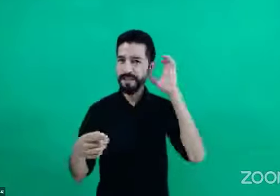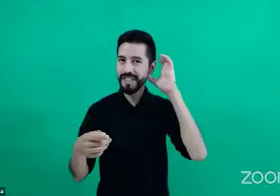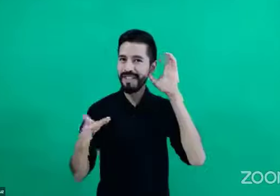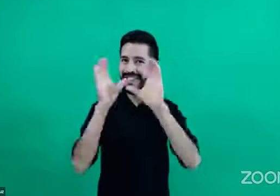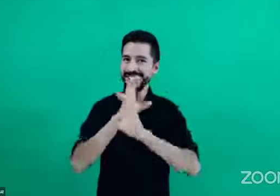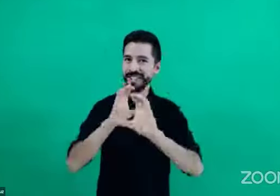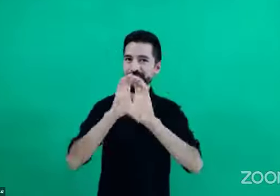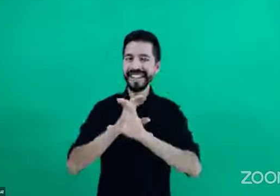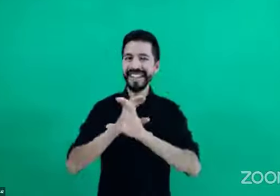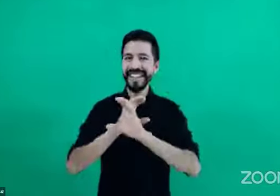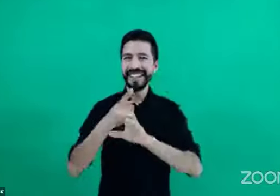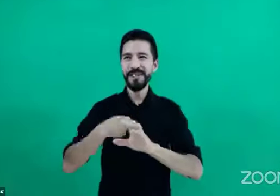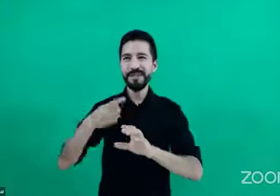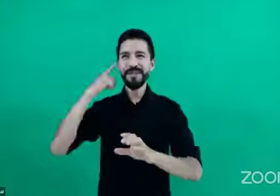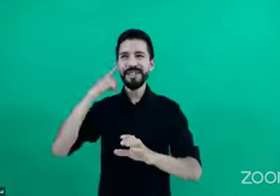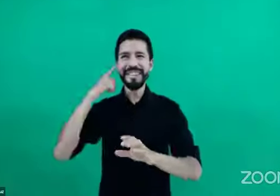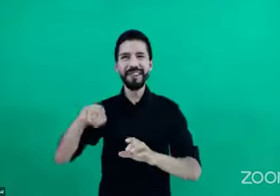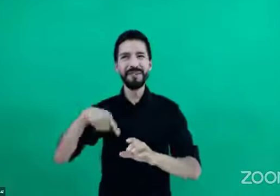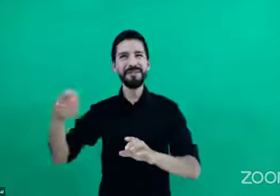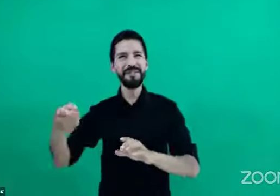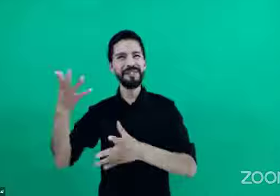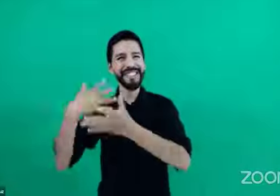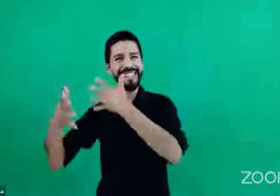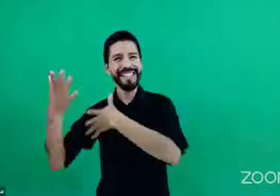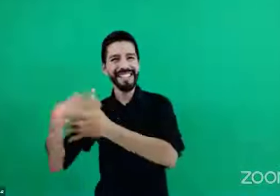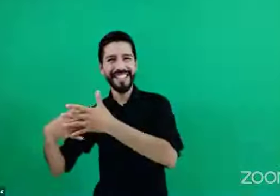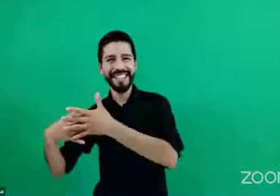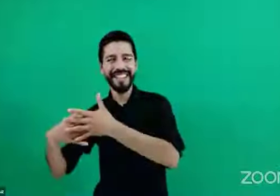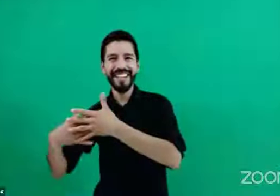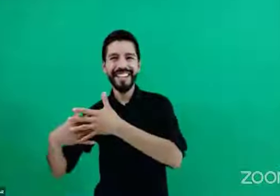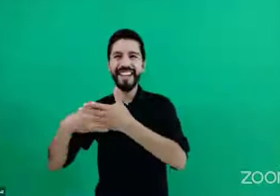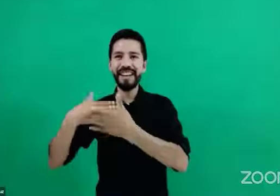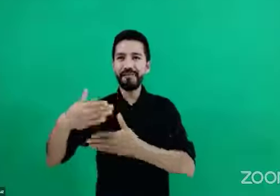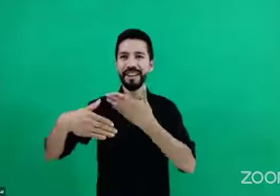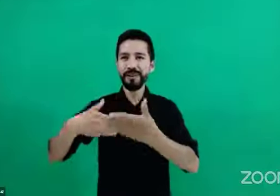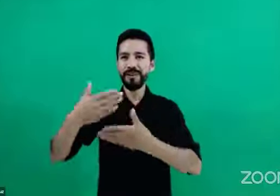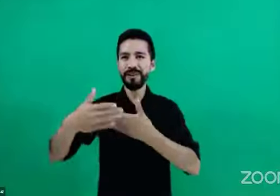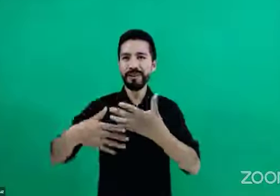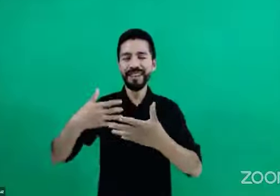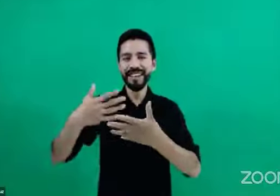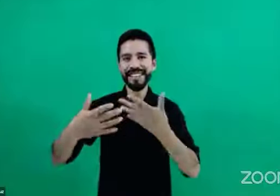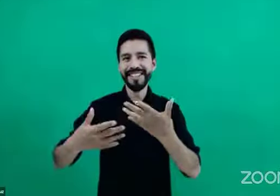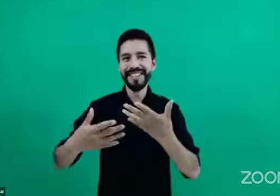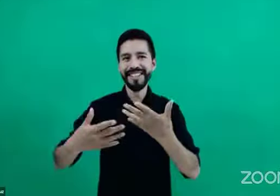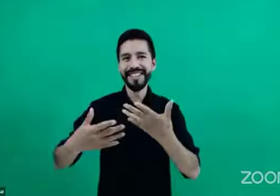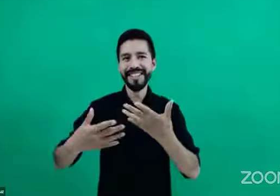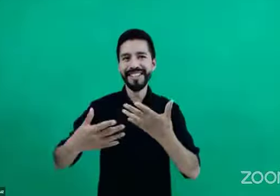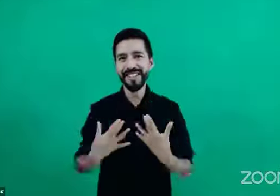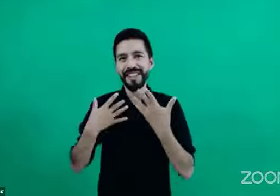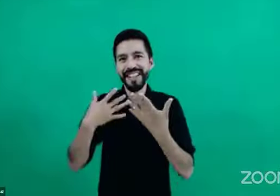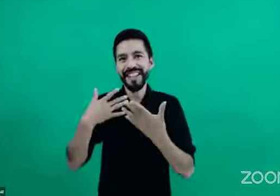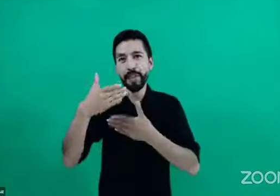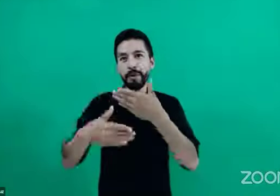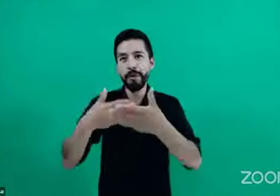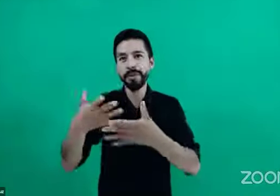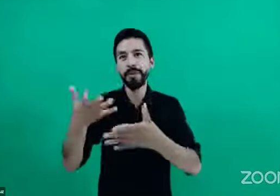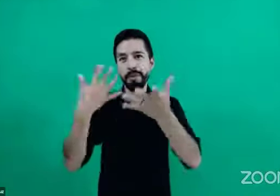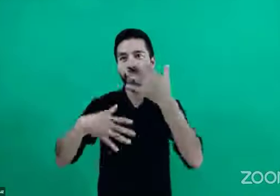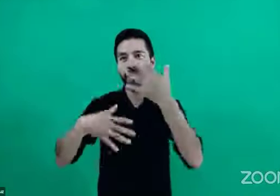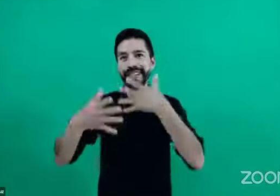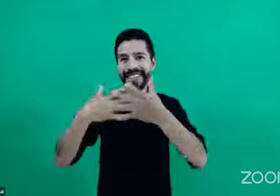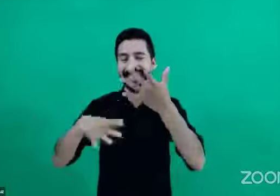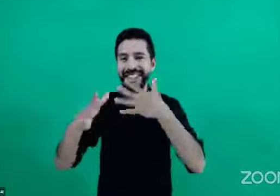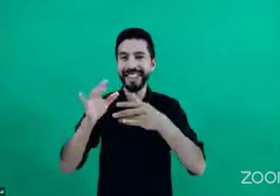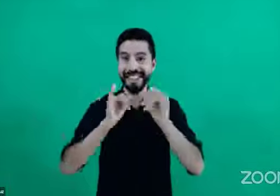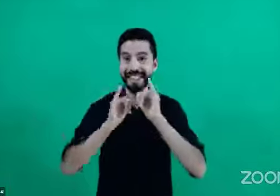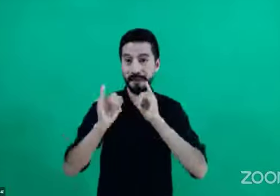señas, escuchaba las canciones, yo mismo decía, ¿cómo lo puedo decir en señas? Y ahí fue como ese deseo de que en algún momento